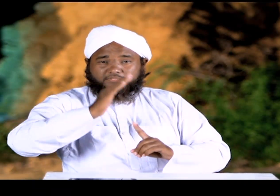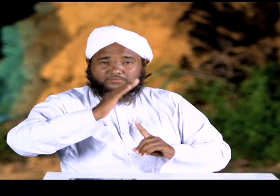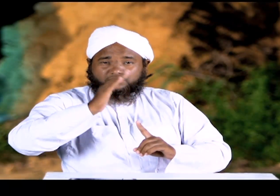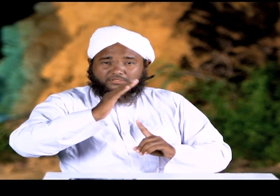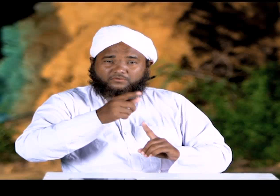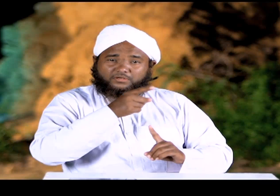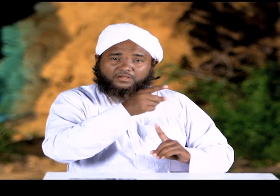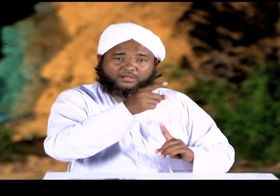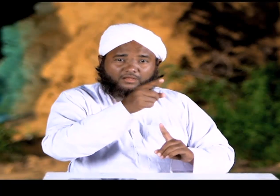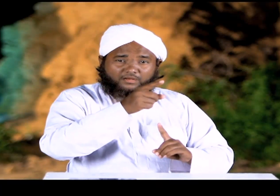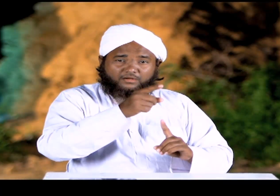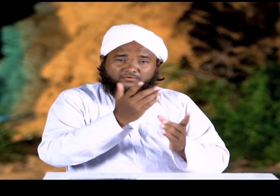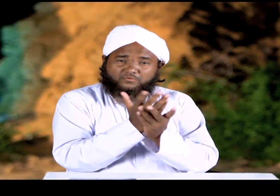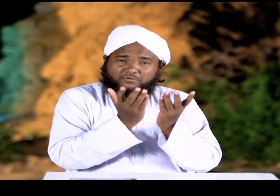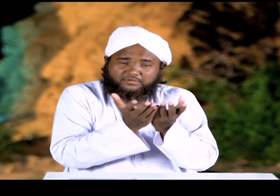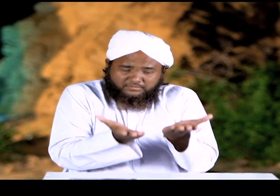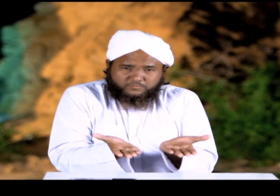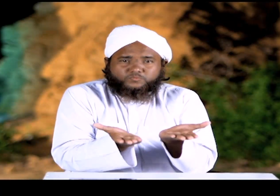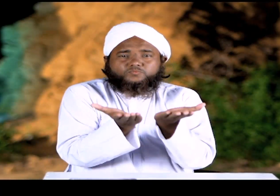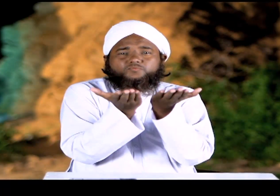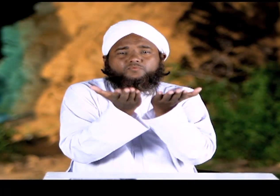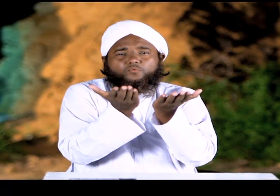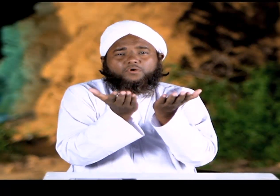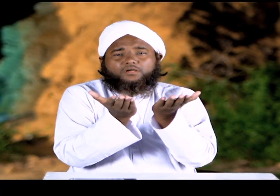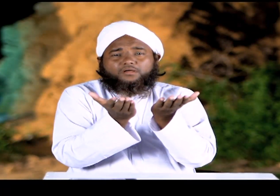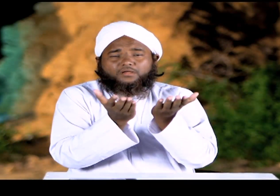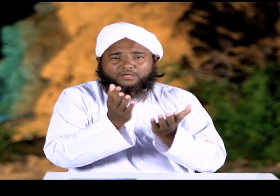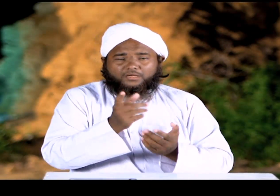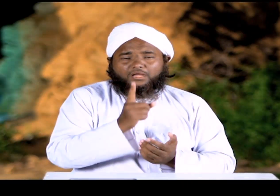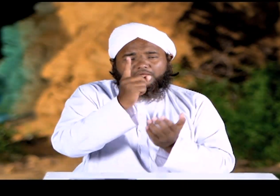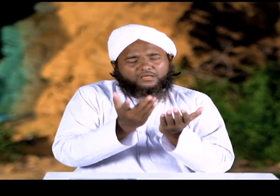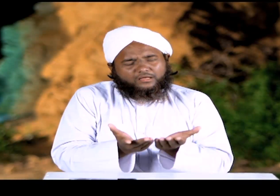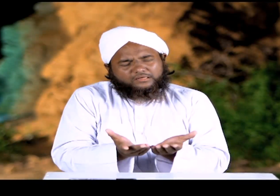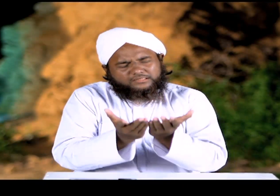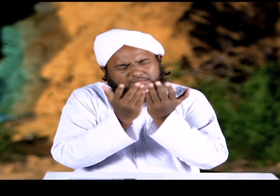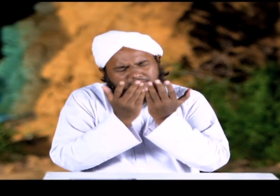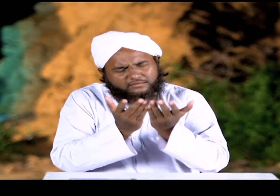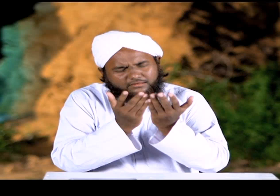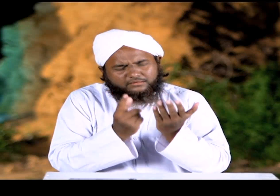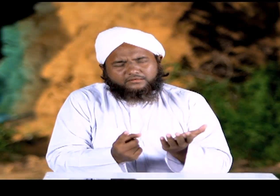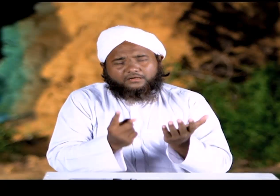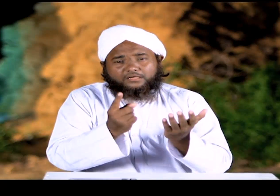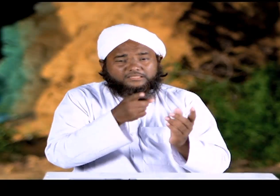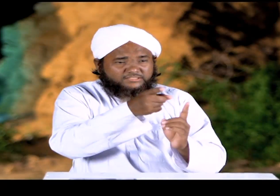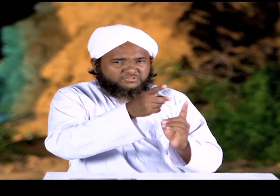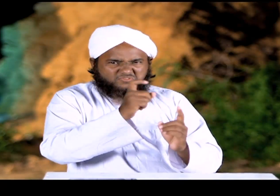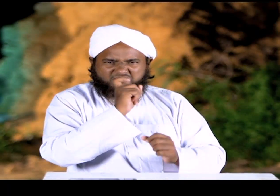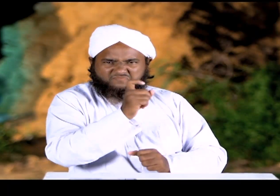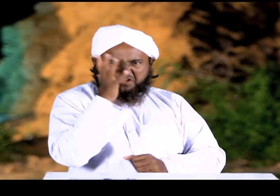حسین رضی اللہ عنہ نے دست دعا بلند کر کے عرض کی: اے رب قہار، اس شریر